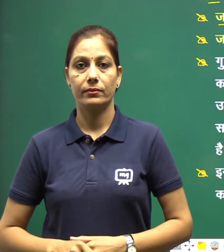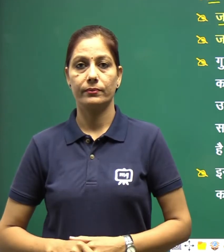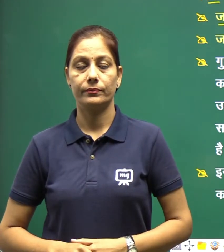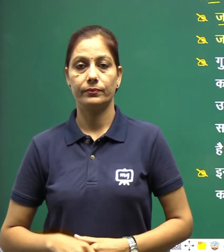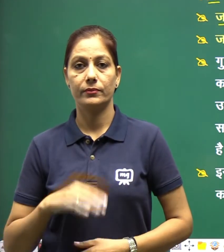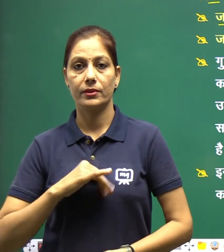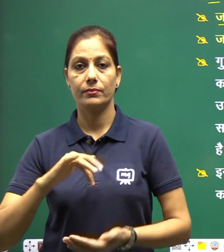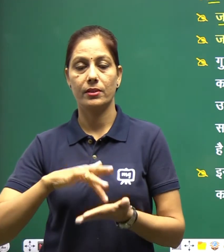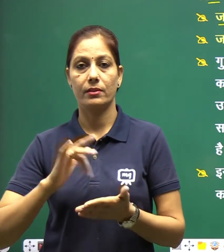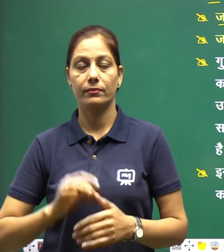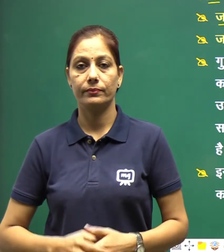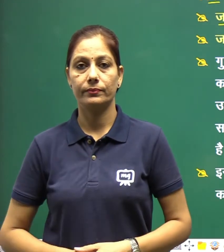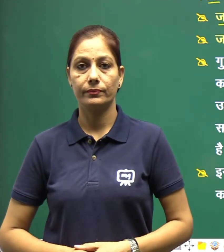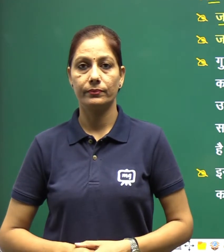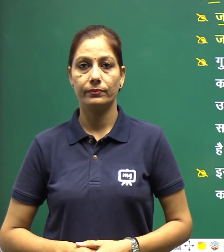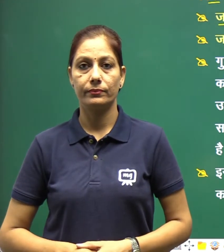जन्म स्थान